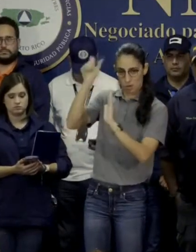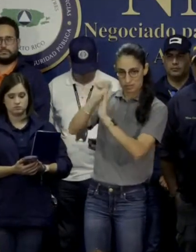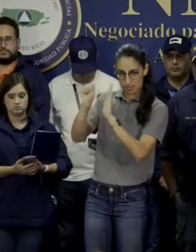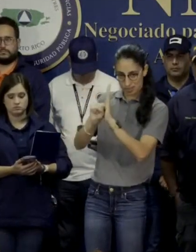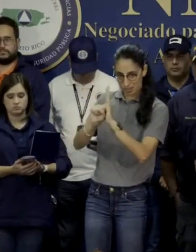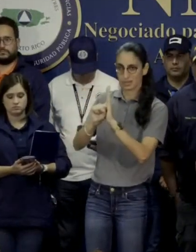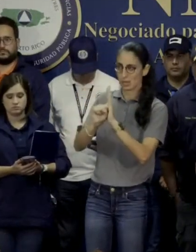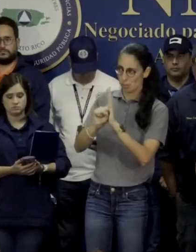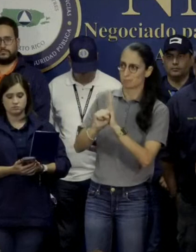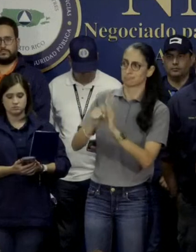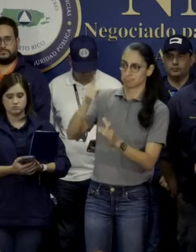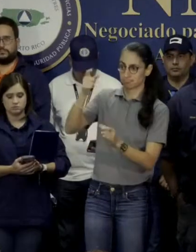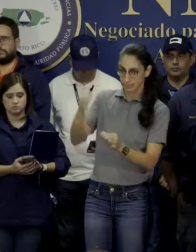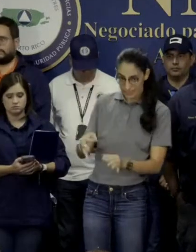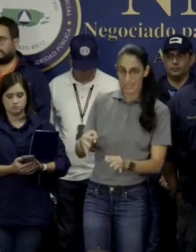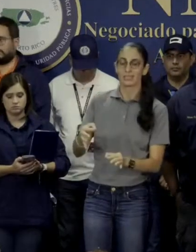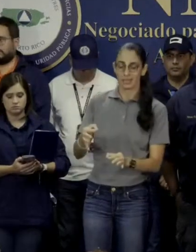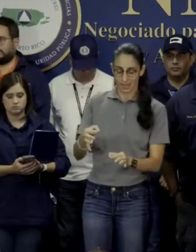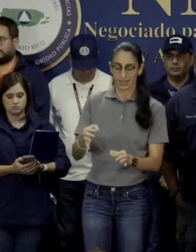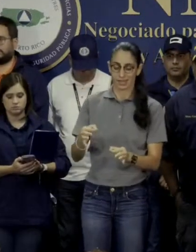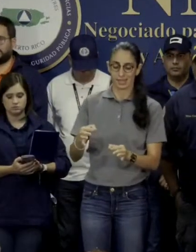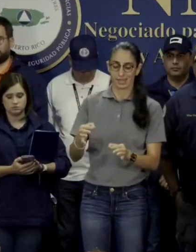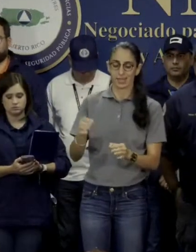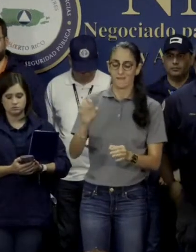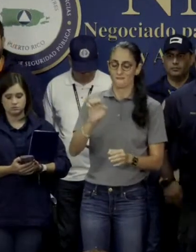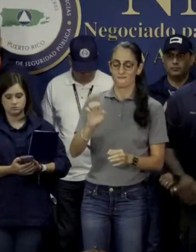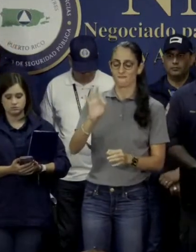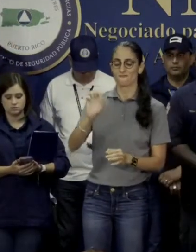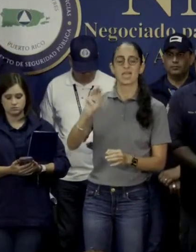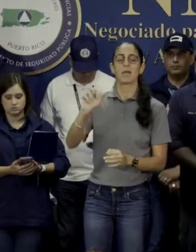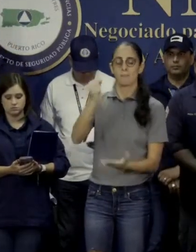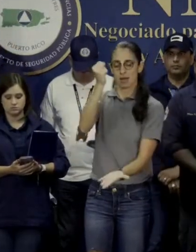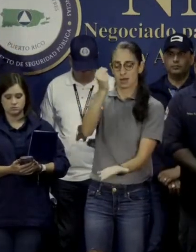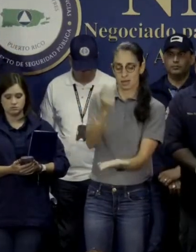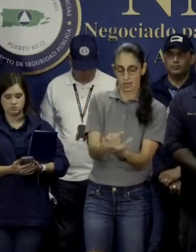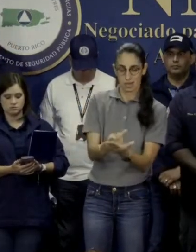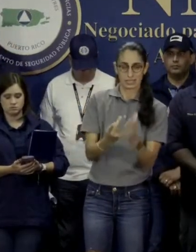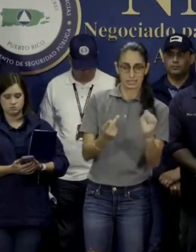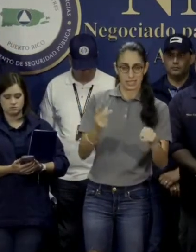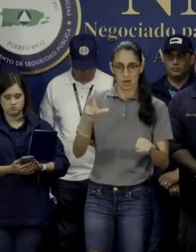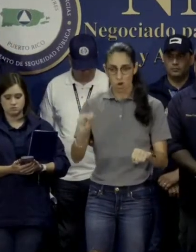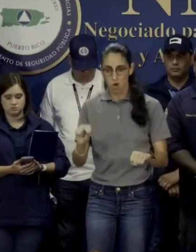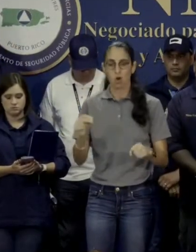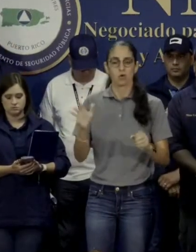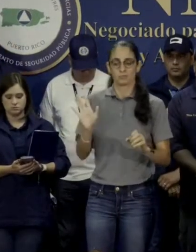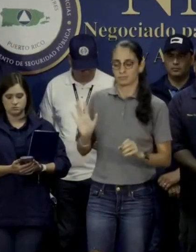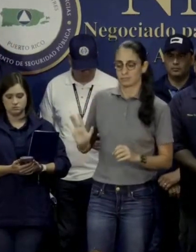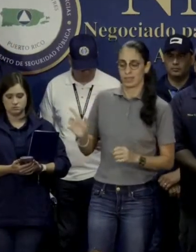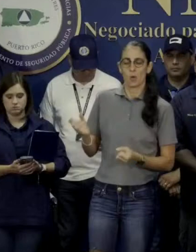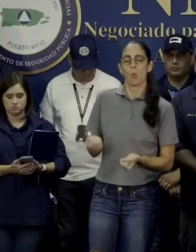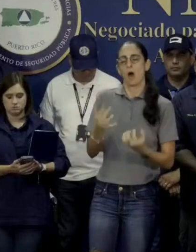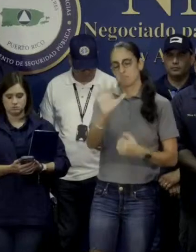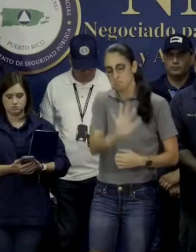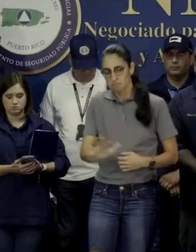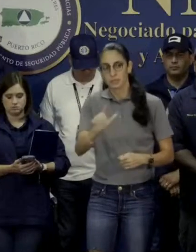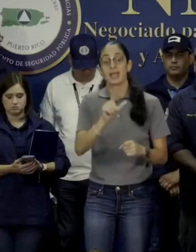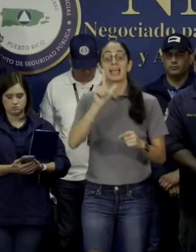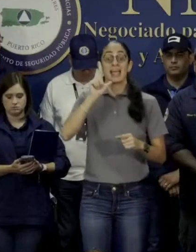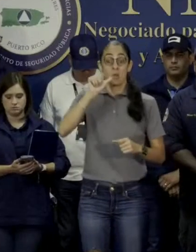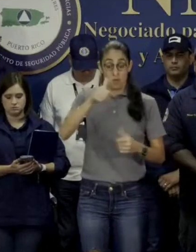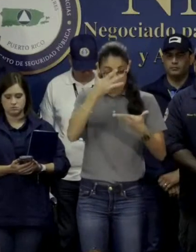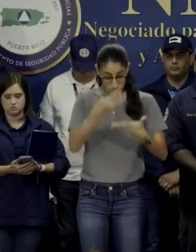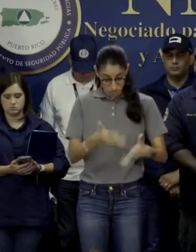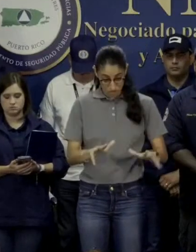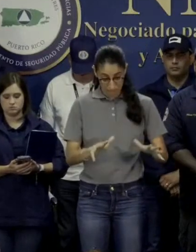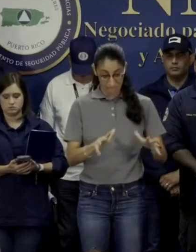gobiernos municipales. Conjuntamente FEMA valida o levanta su propio estimado y luego de